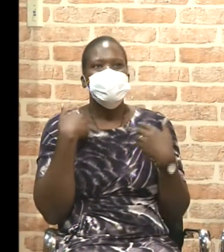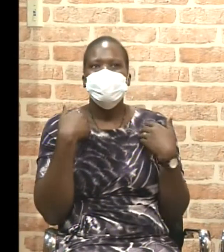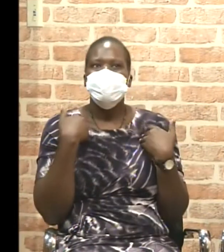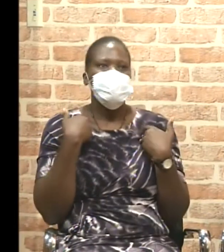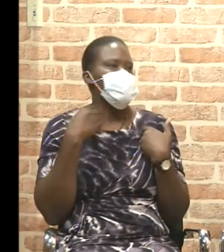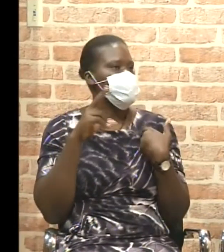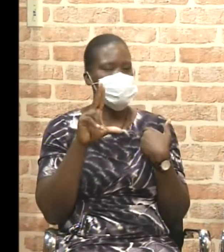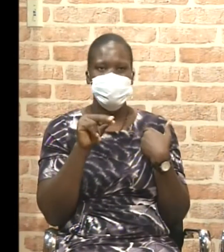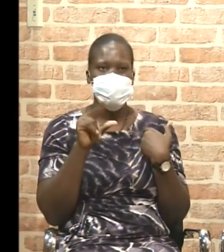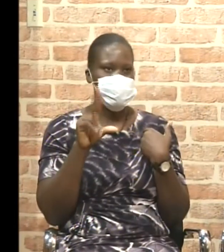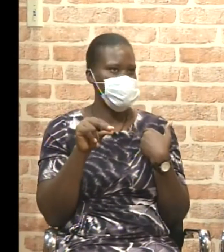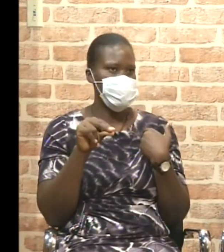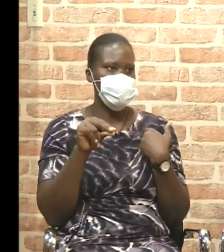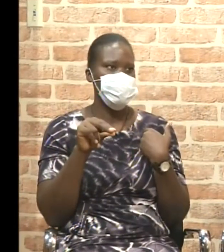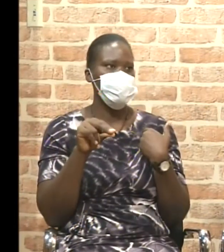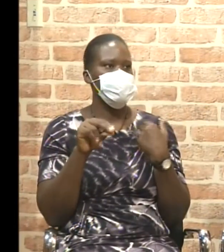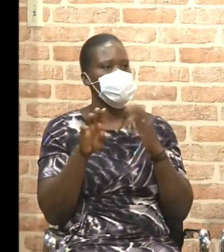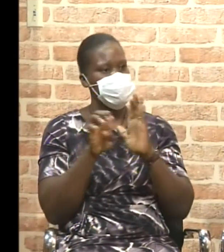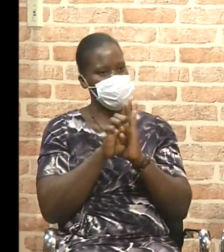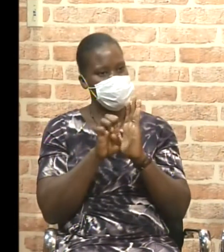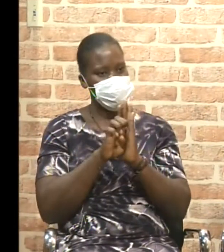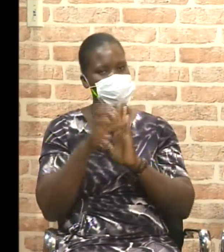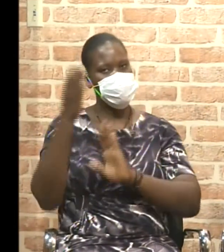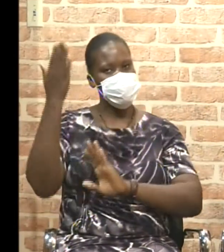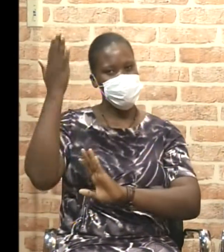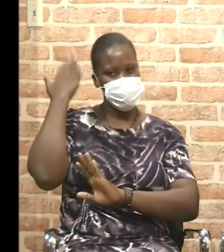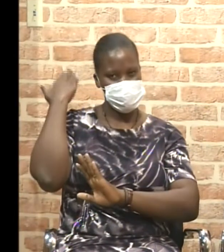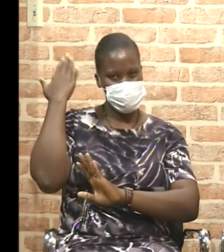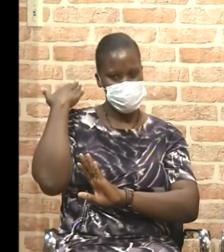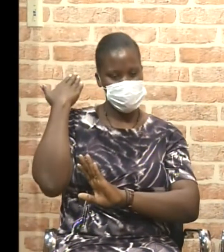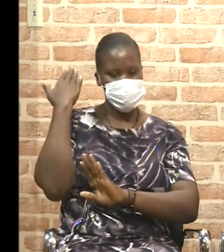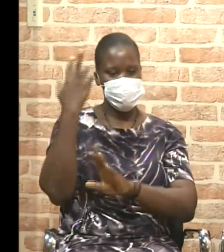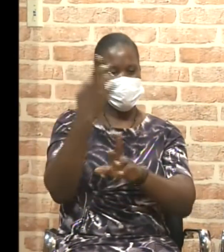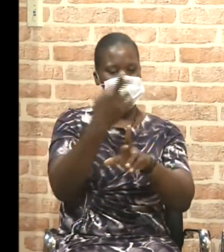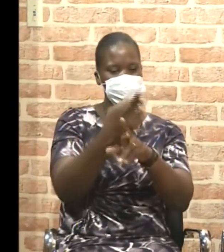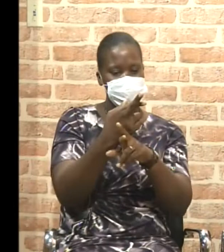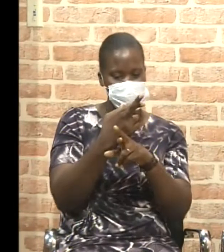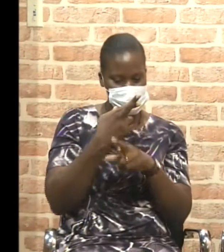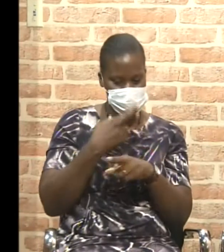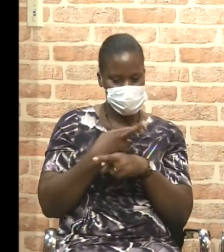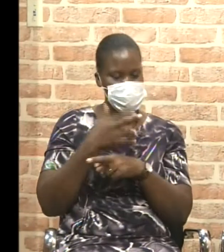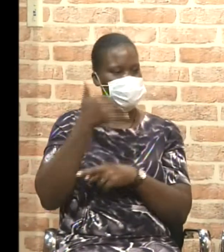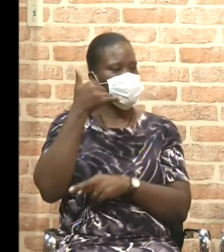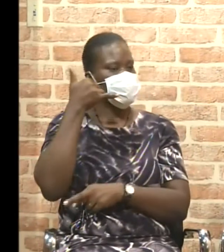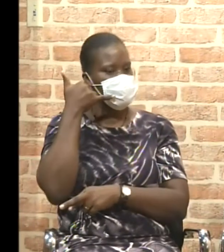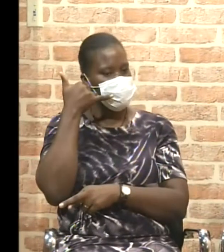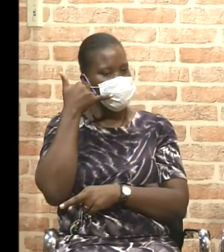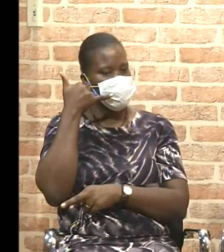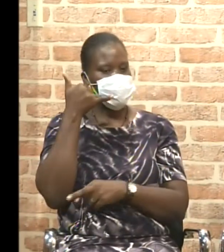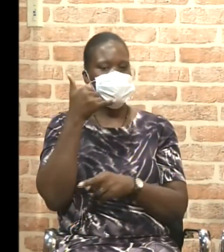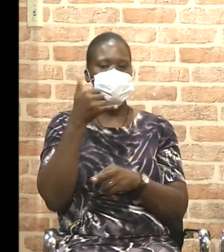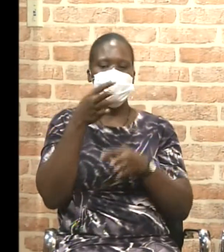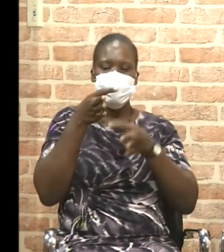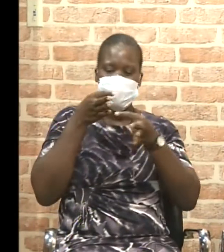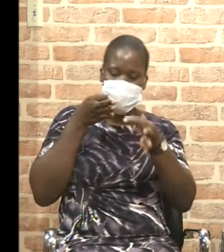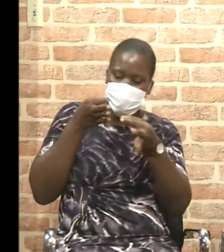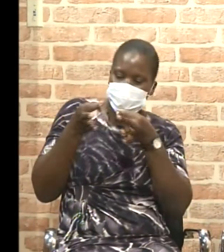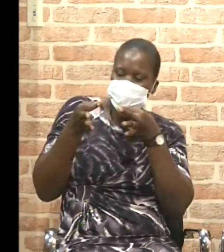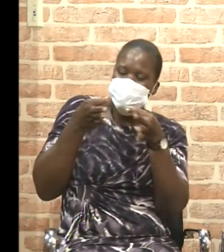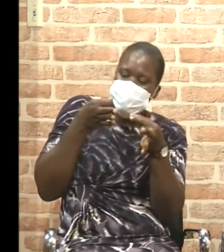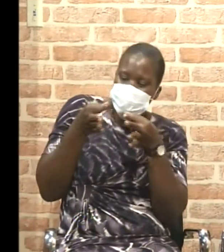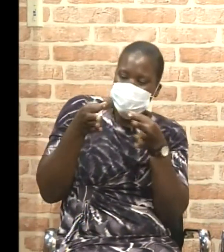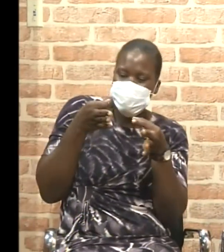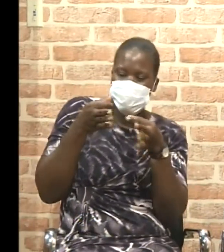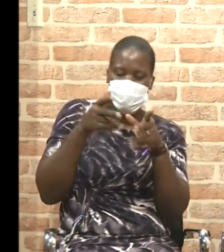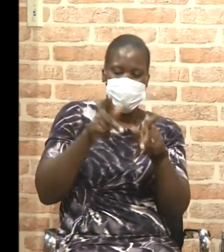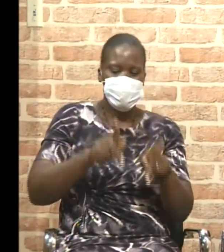exemple, et dernièrement, nous avons recevé un appel de deux institutions qui t'a expliqué nous la situation de